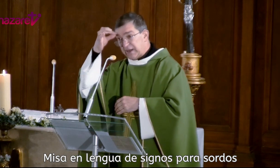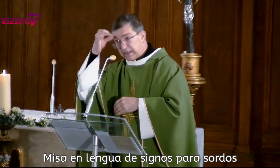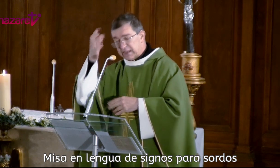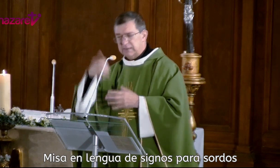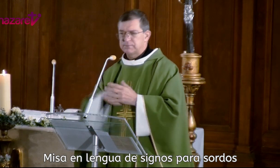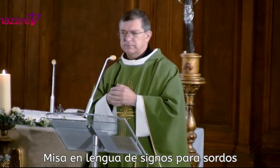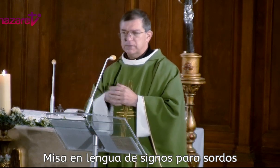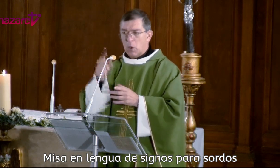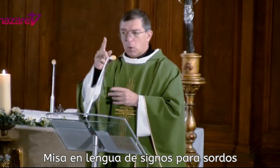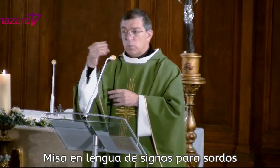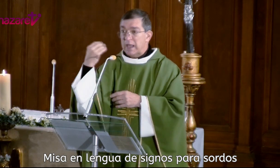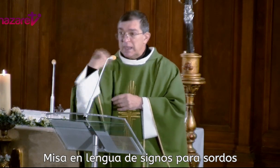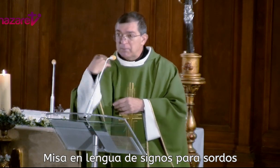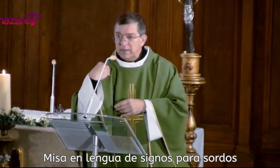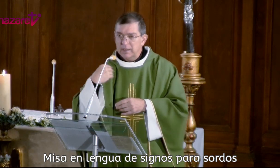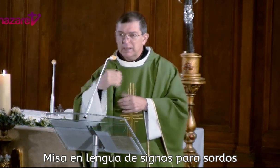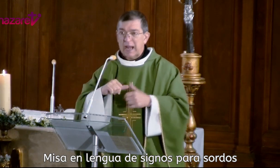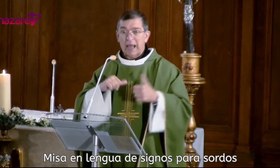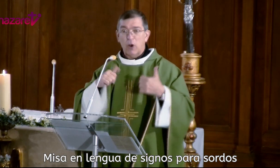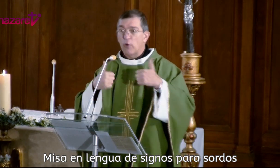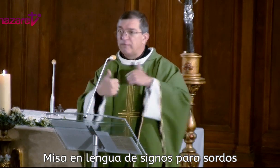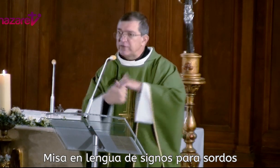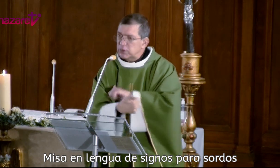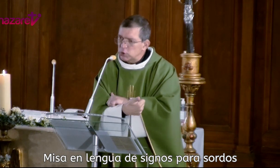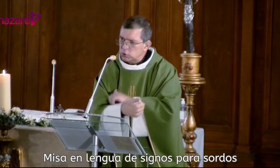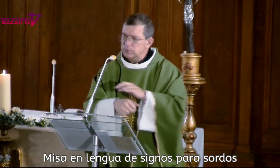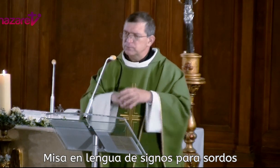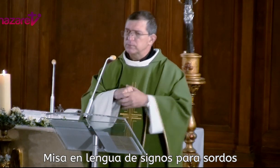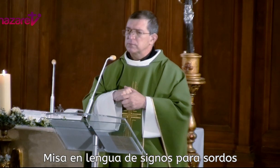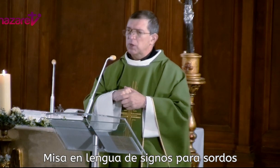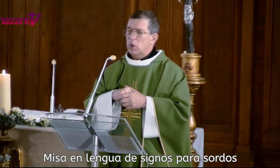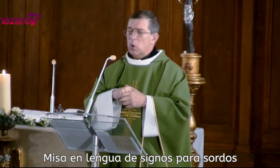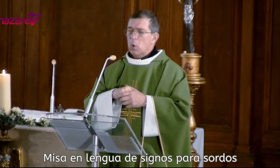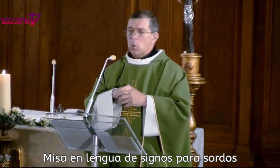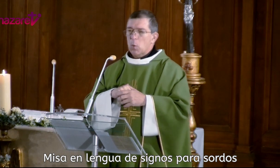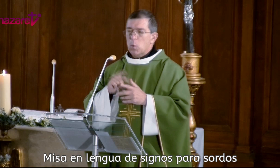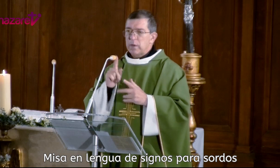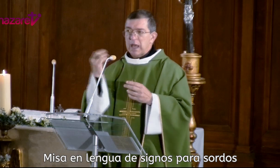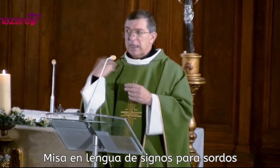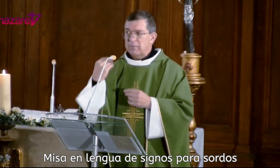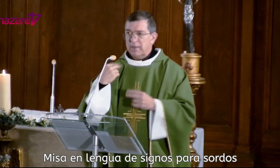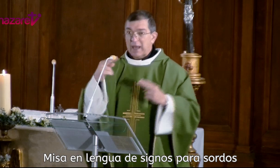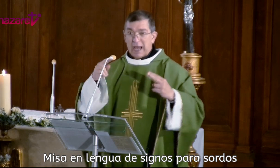ceniza, una llamada a la conversión, una llamada